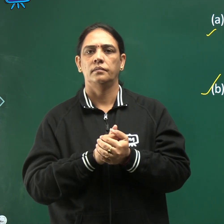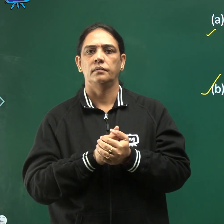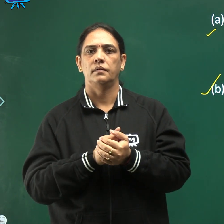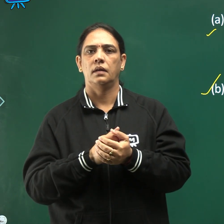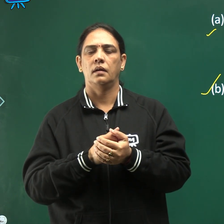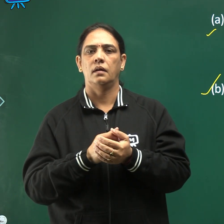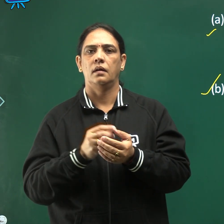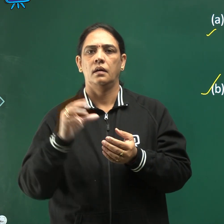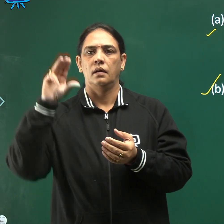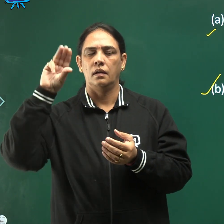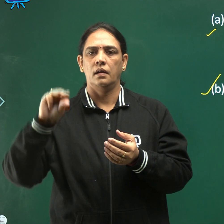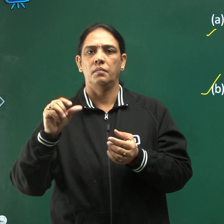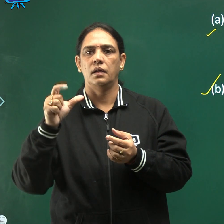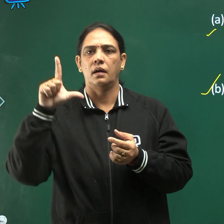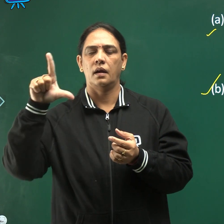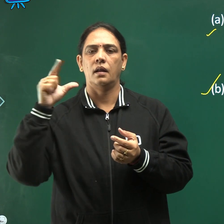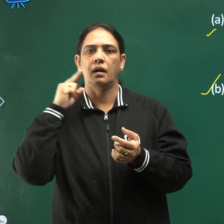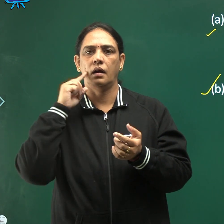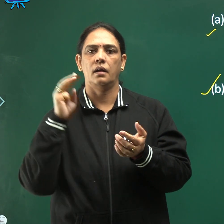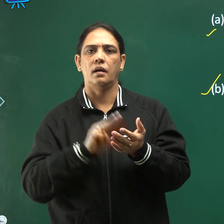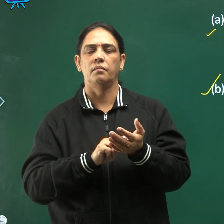निम्न सीमाएं